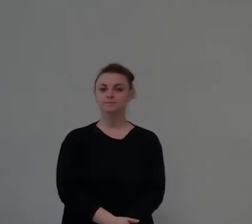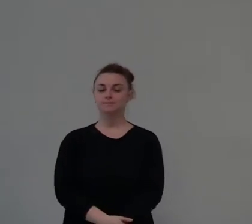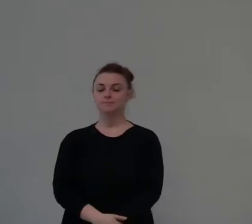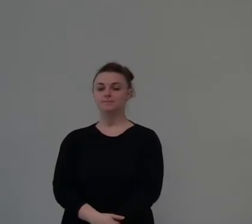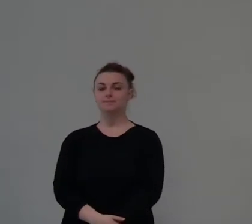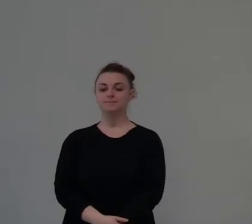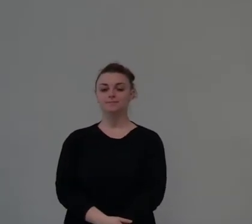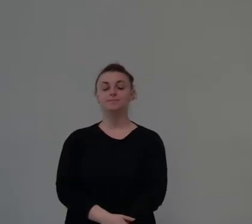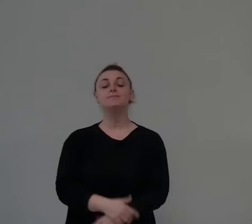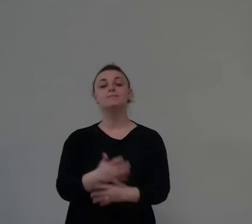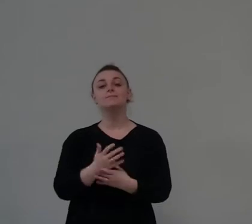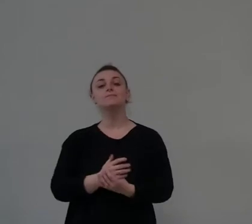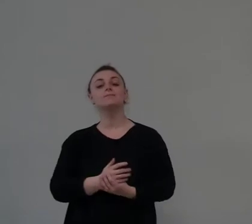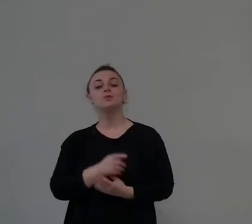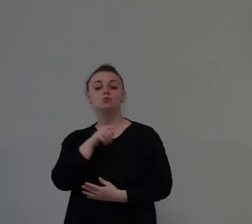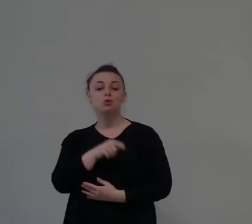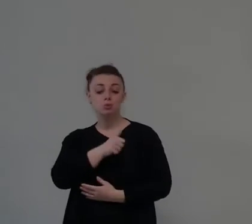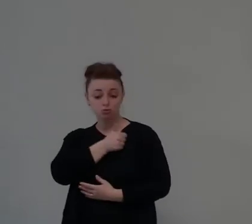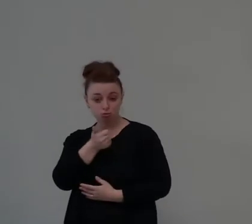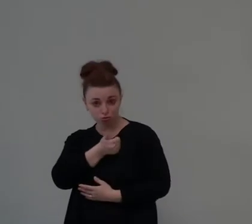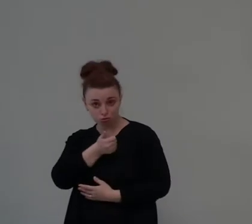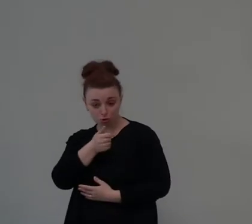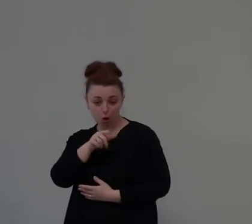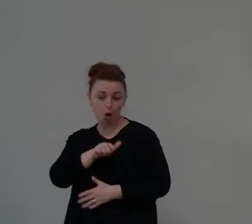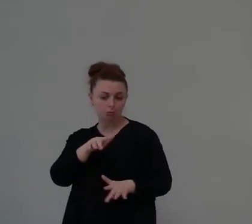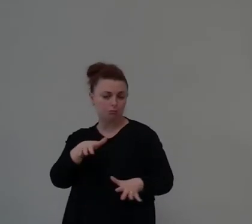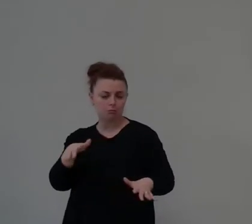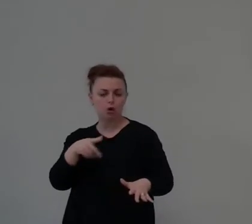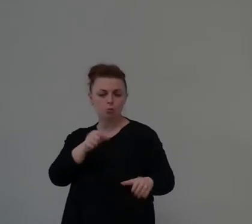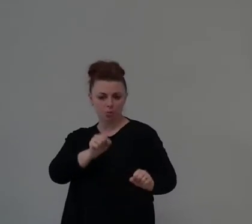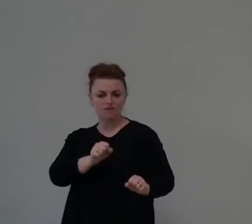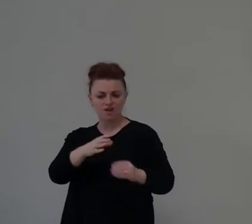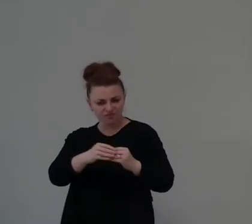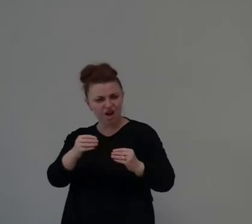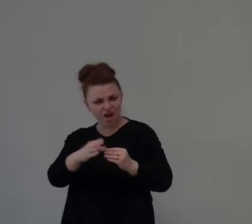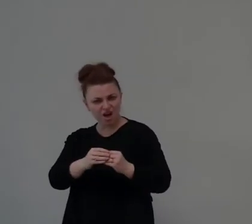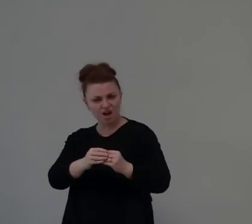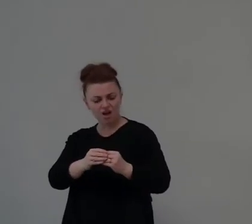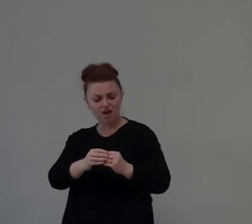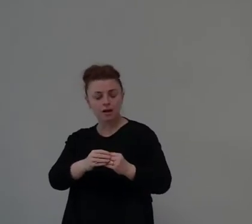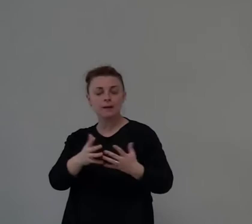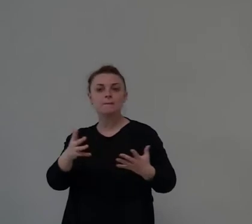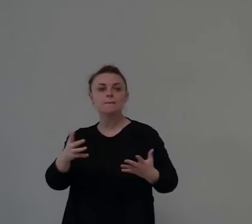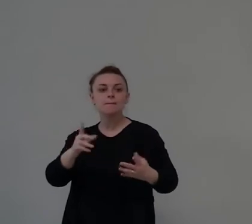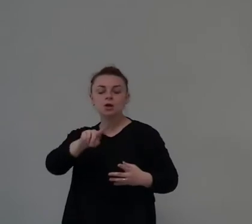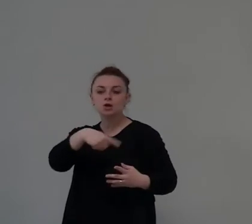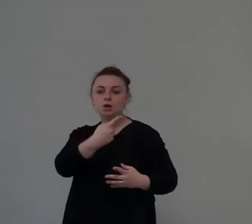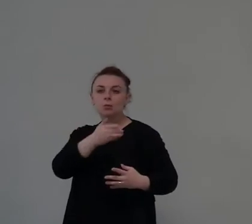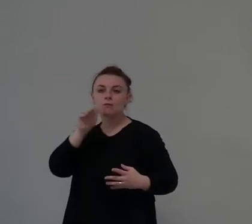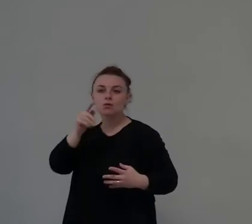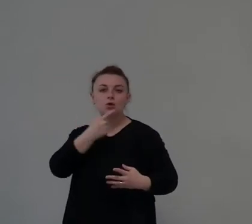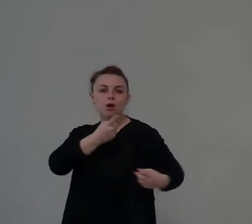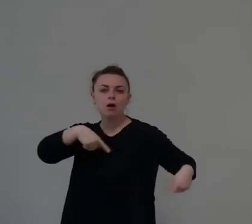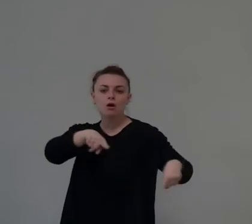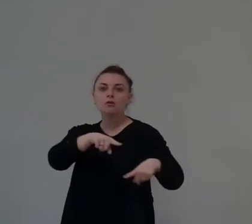rimasto da solo nel deserto. Lui l'avrebbe fatto. E poi, noi come avremmo fatto? Sarebbe stato